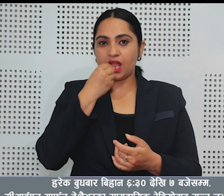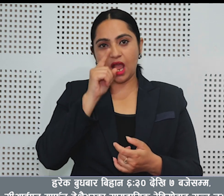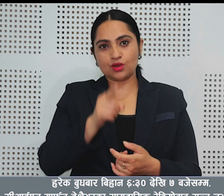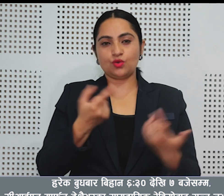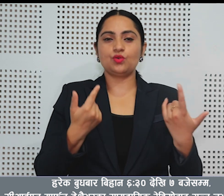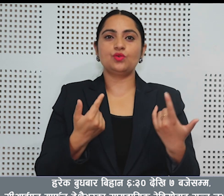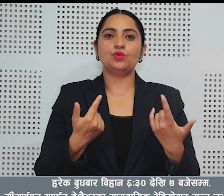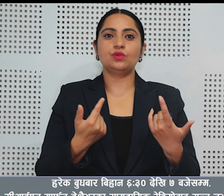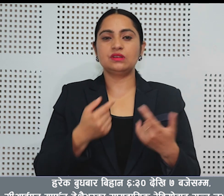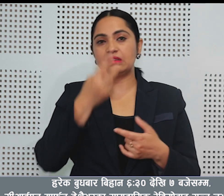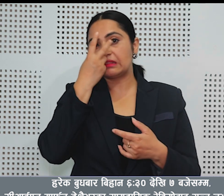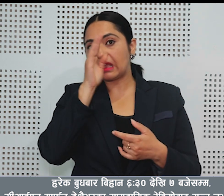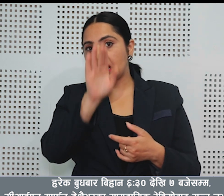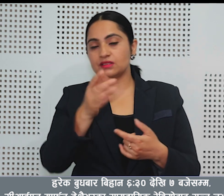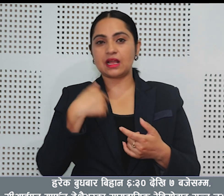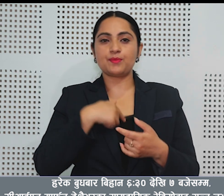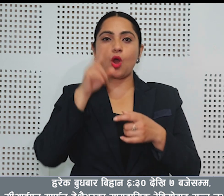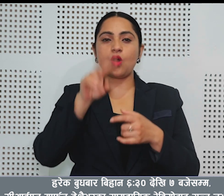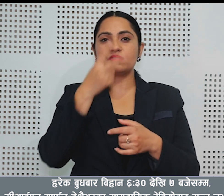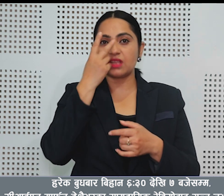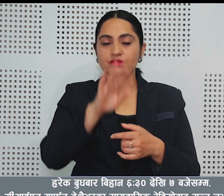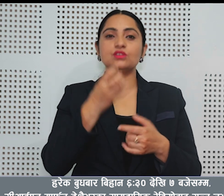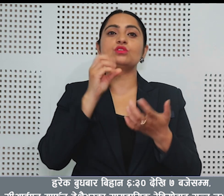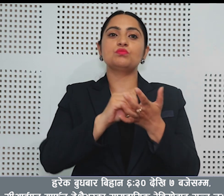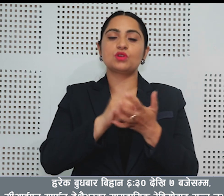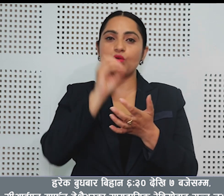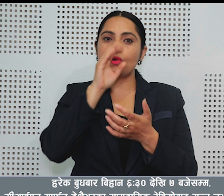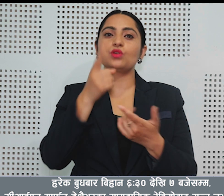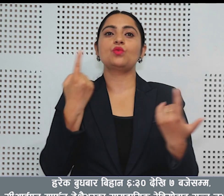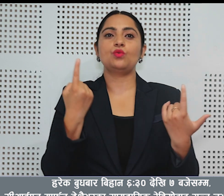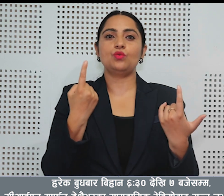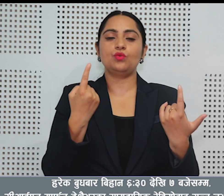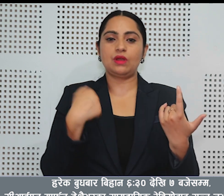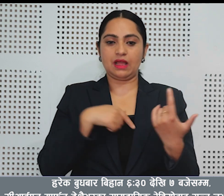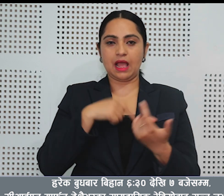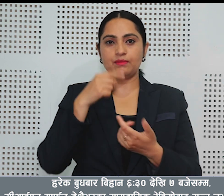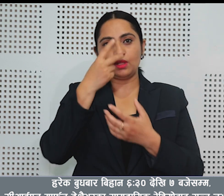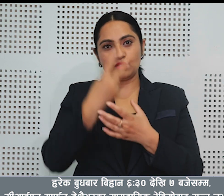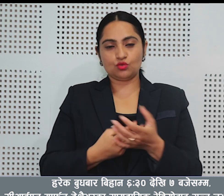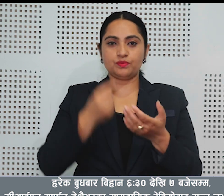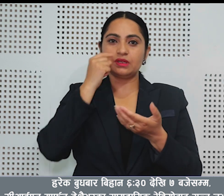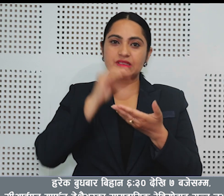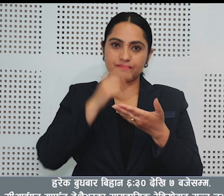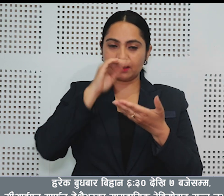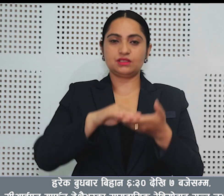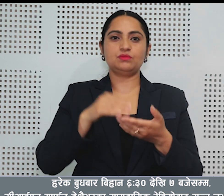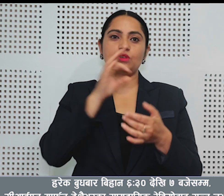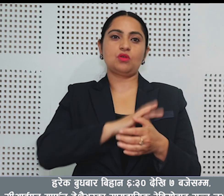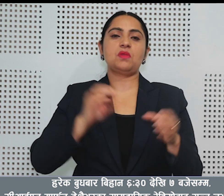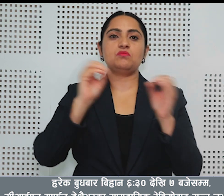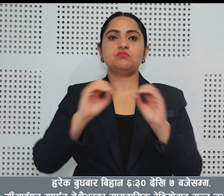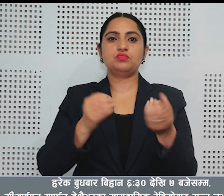खान्छौँ। अब देखे जाने अब कति भनिरहने र मान्छेलाई होइन। अब बुढाबुढी कमाइ छैन, बुढिसकालला मान्छेले